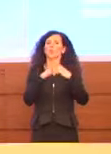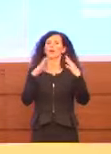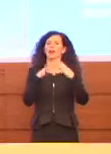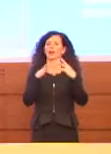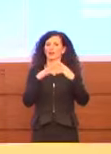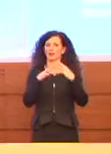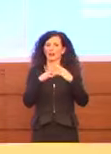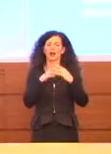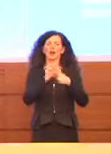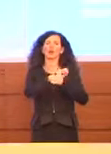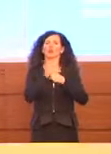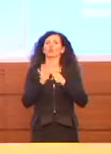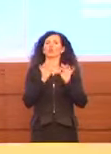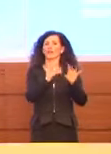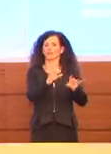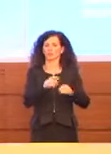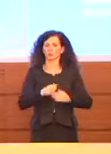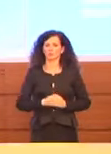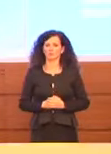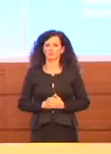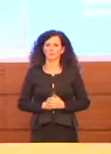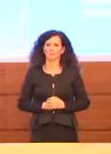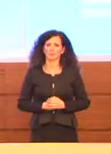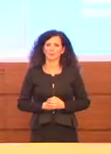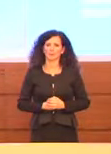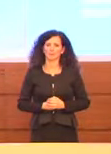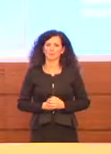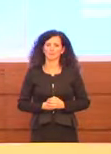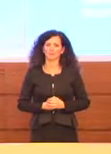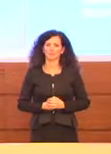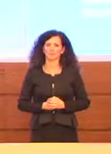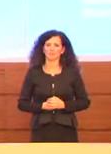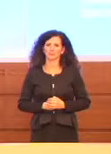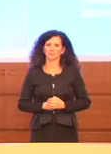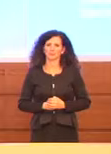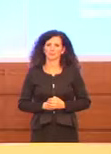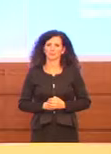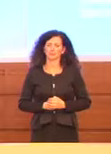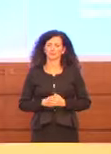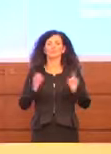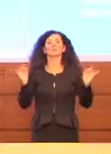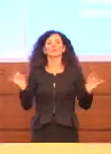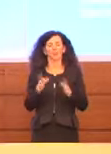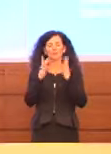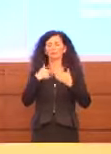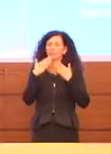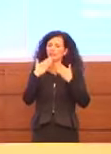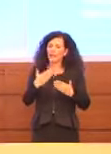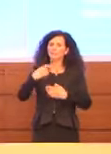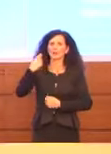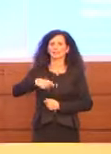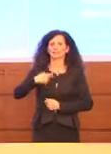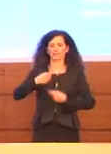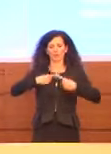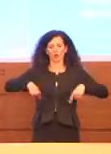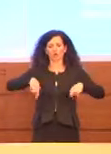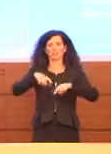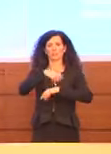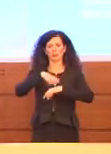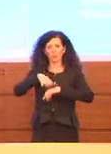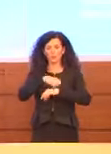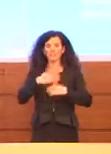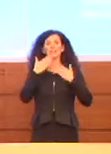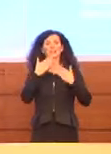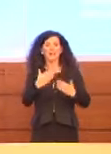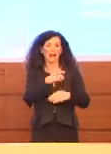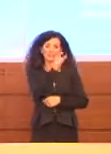coronavirus voglio anche ringraziare il presidente del consiglio ministri e i singoli ministri